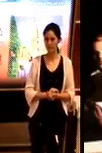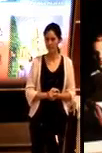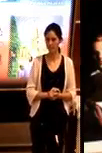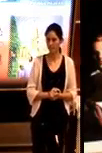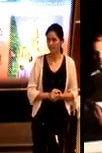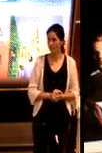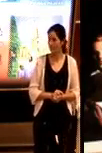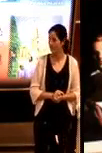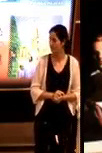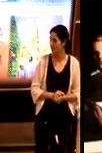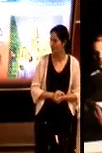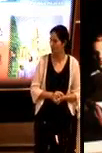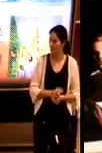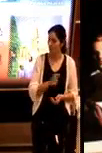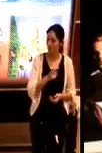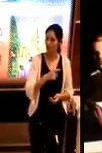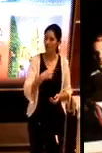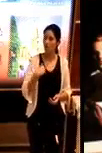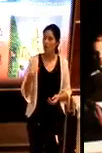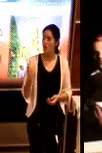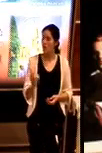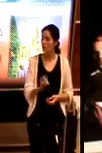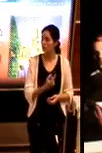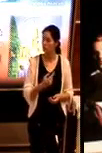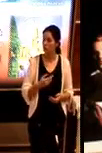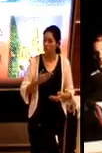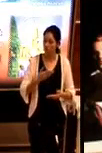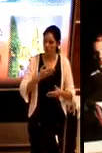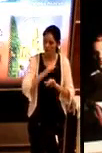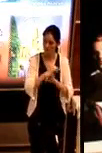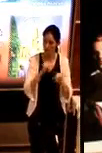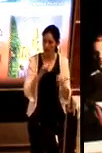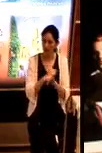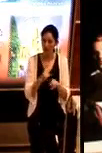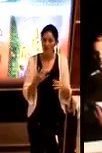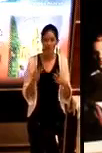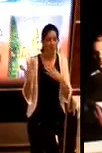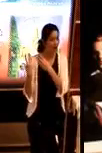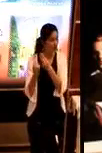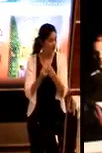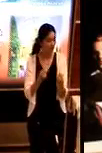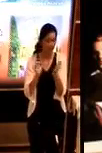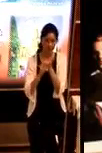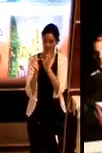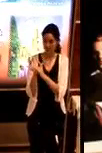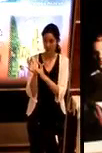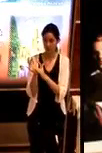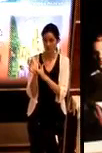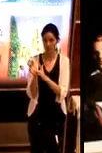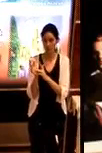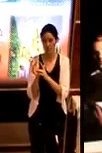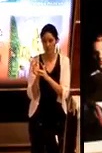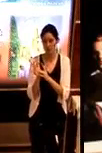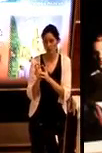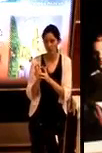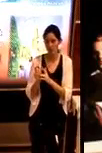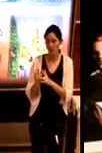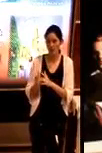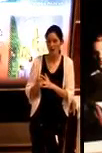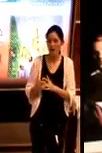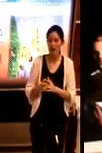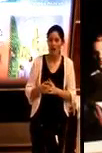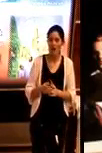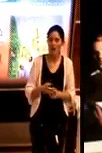Y nosotros los que estamos predicando, dice, somos colaboradores de Él. Yo os exhortamos a que